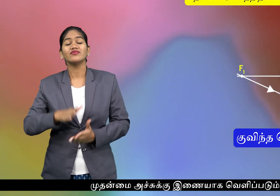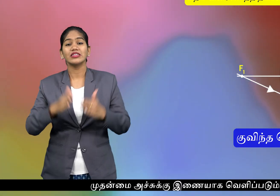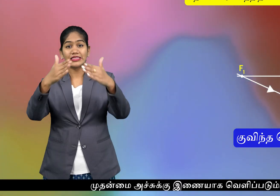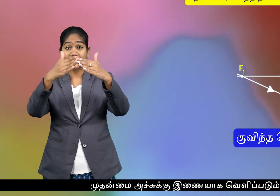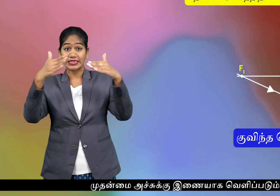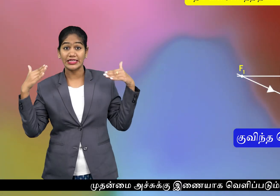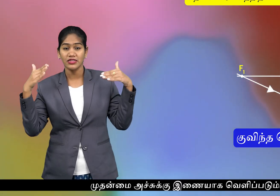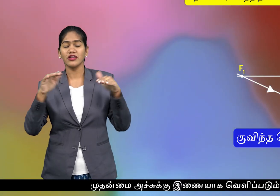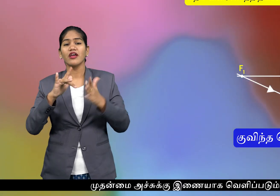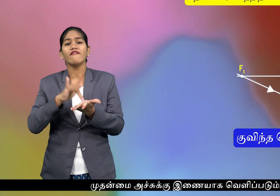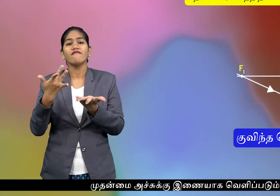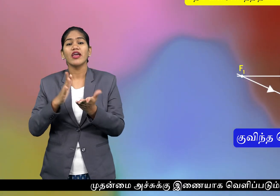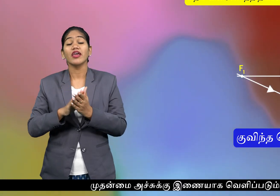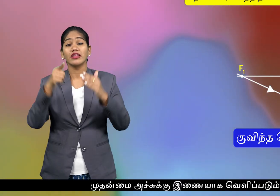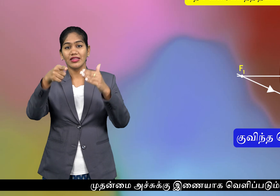அச்சுக்கு இணையாக வெளிப்படும்.